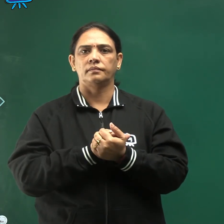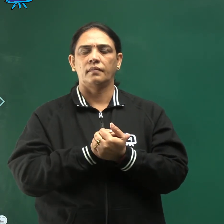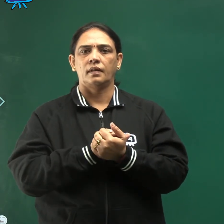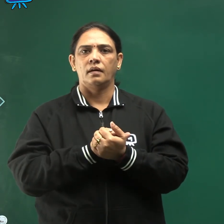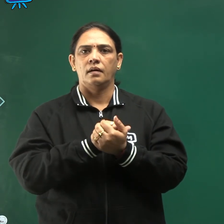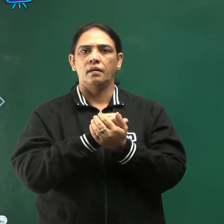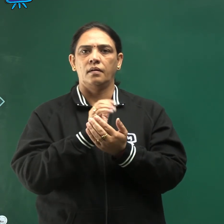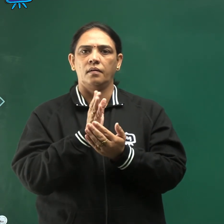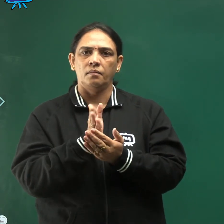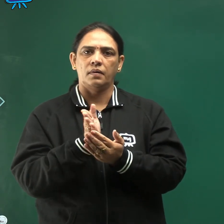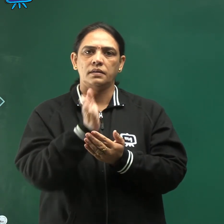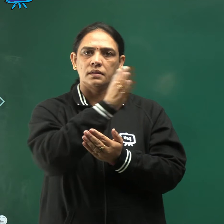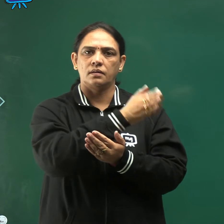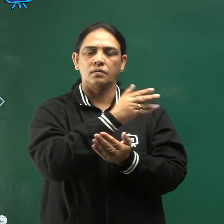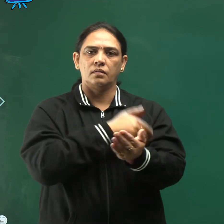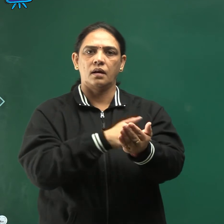भाजक को